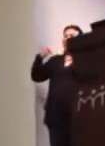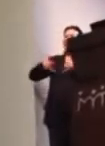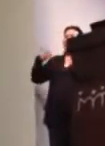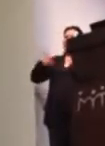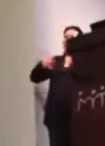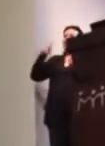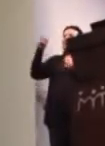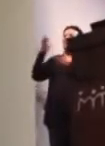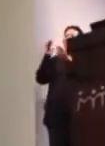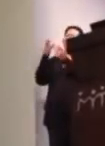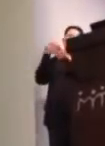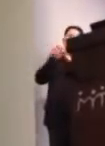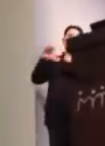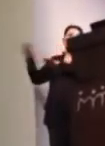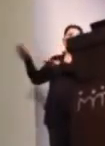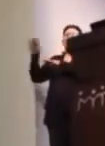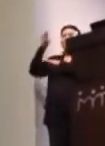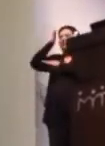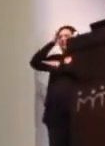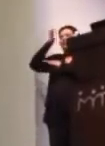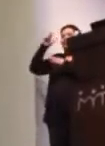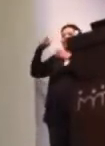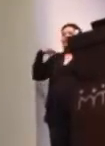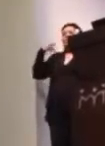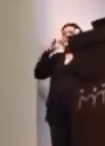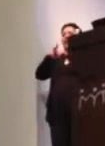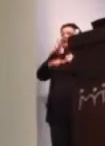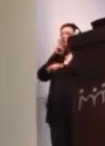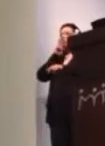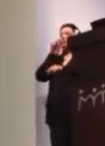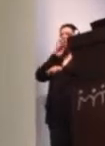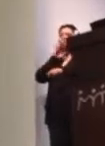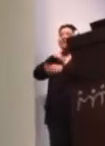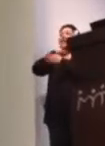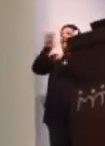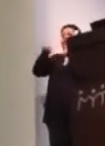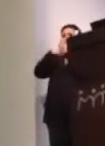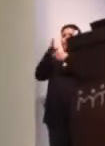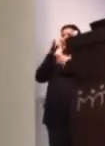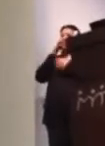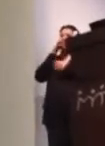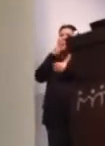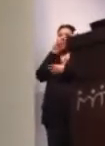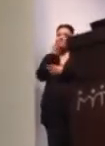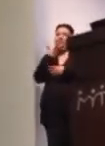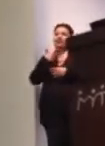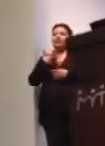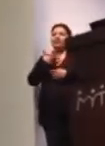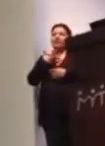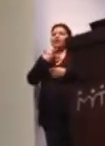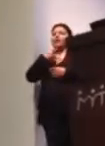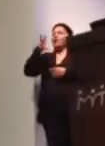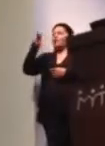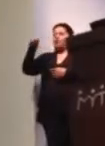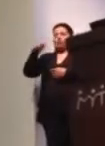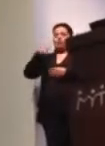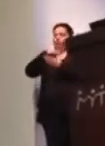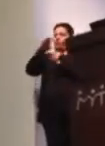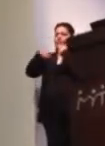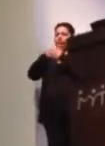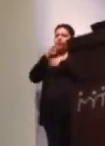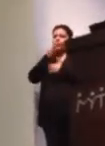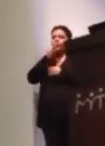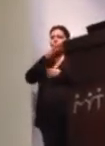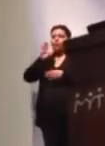responderles, a no hacerles caso. Claro que van a decir ahorita, todos los niños tienen eso, todos, una